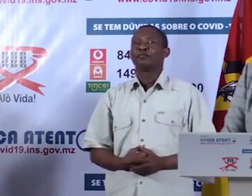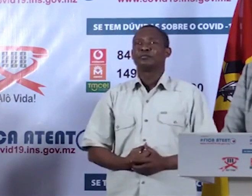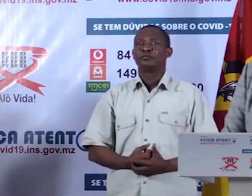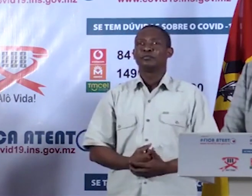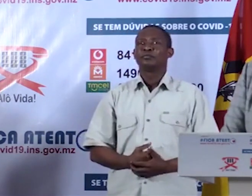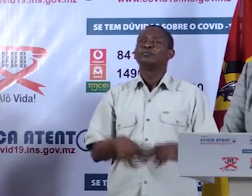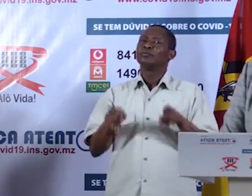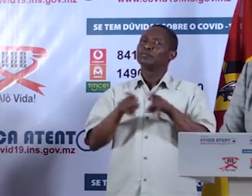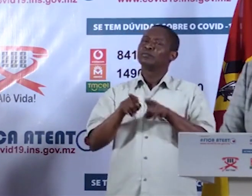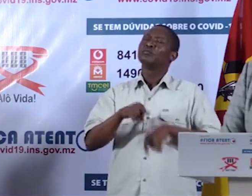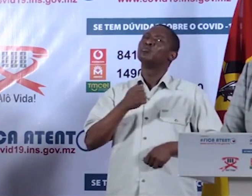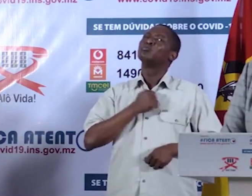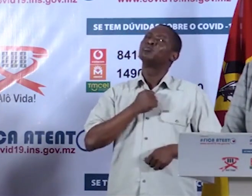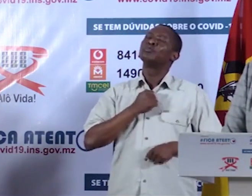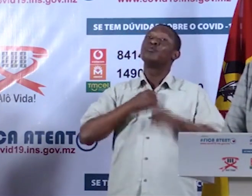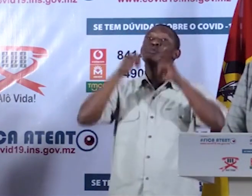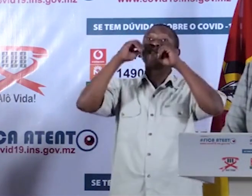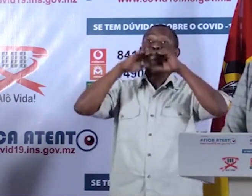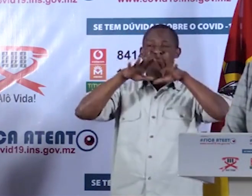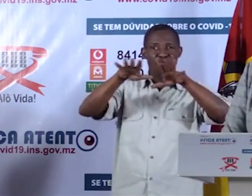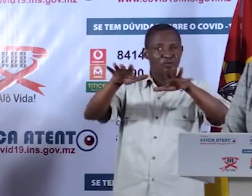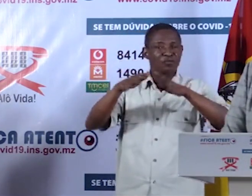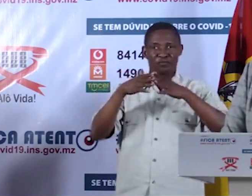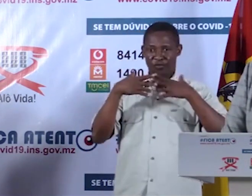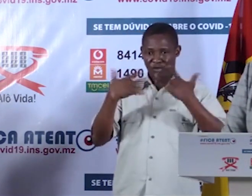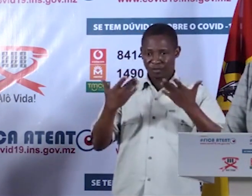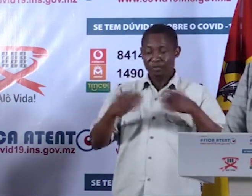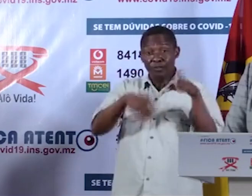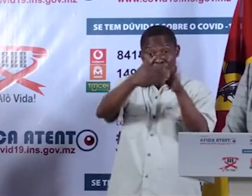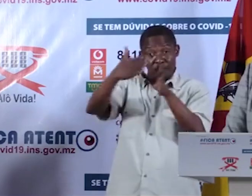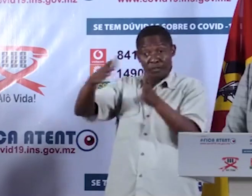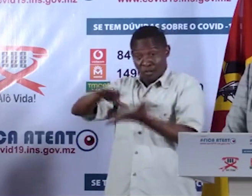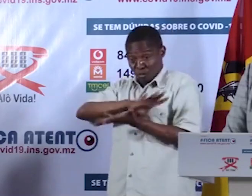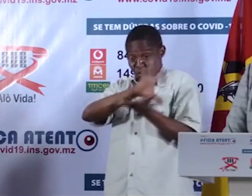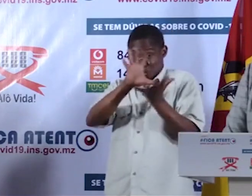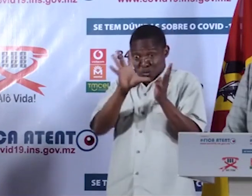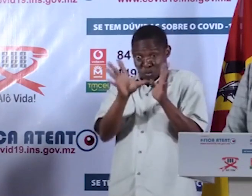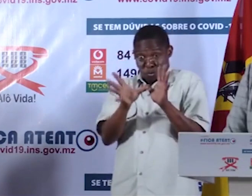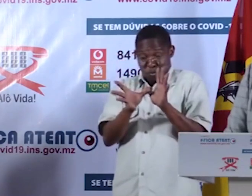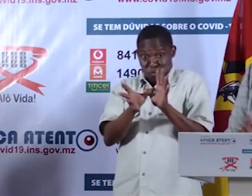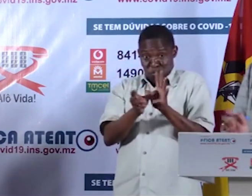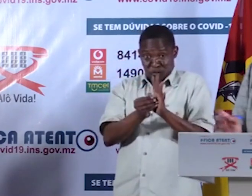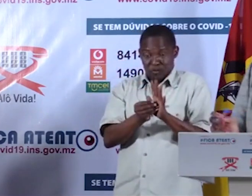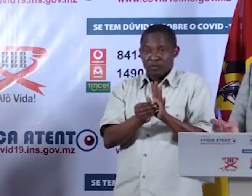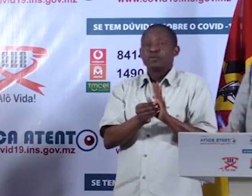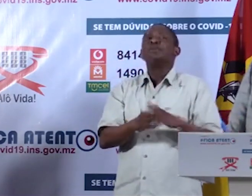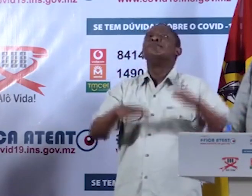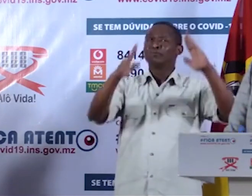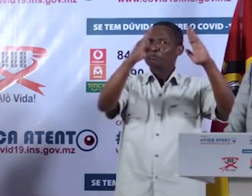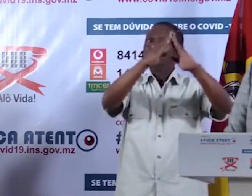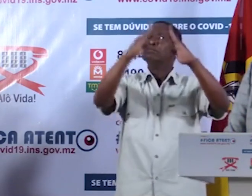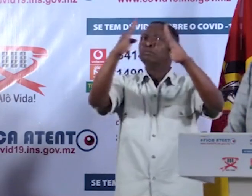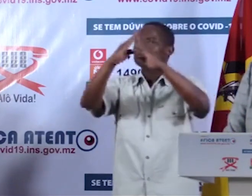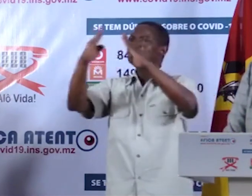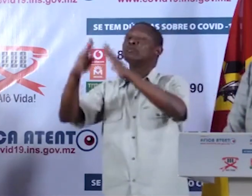Gostaríamos ainda de partilhar que os casos todos reportados encontram-se em isolamento domiciliar. E